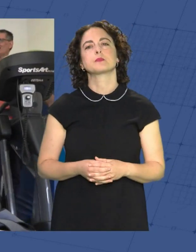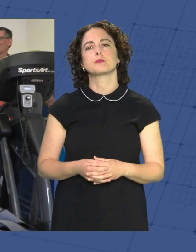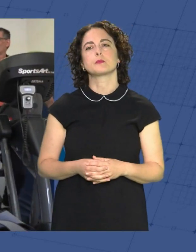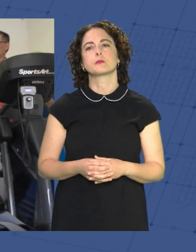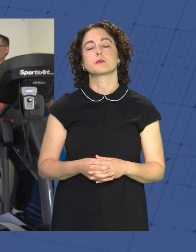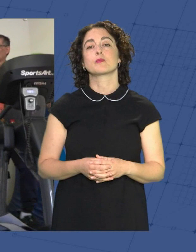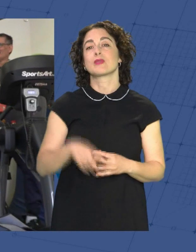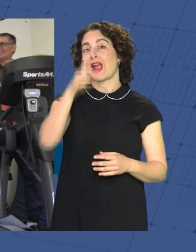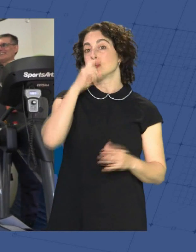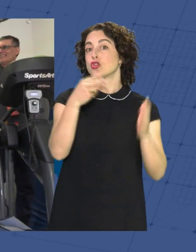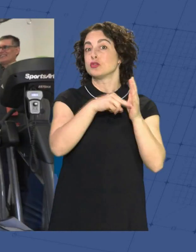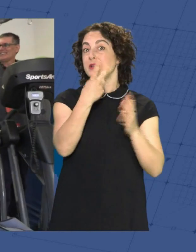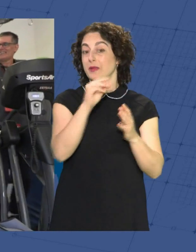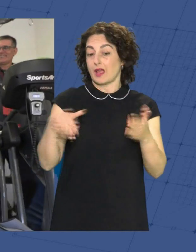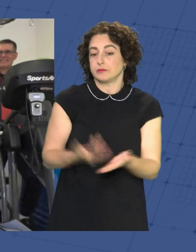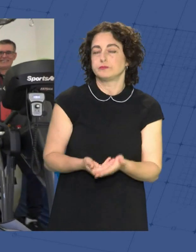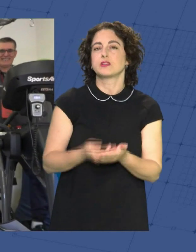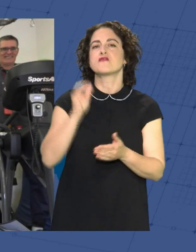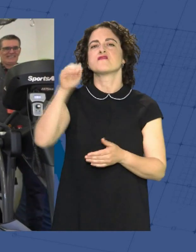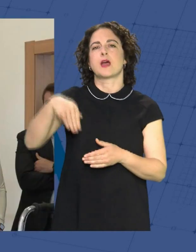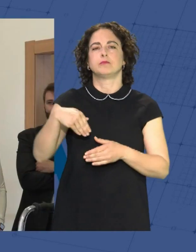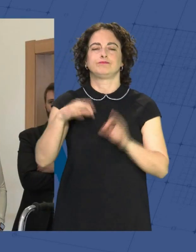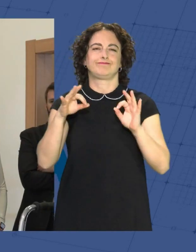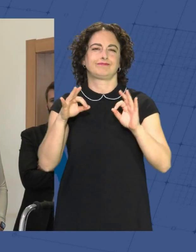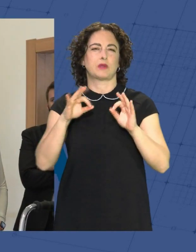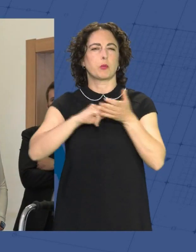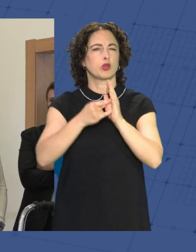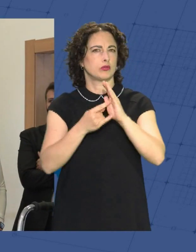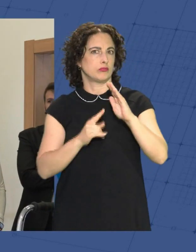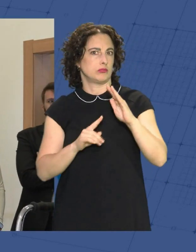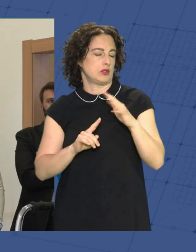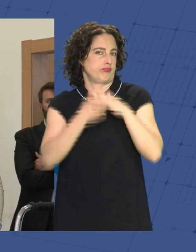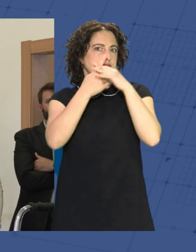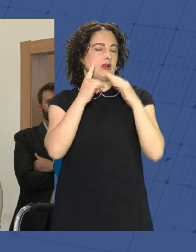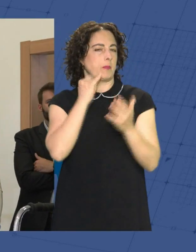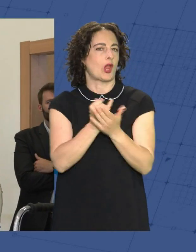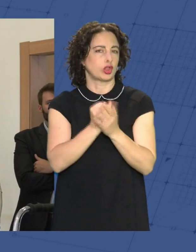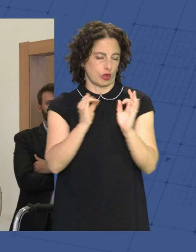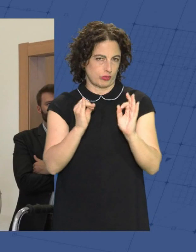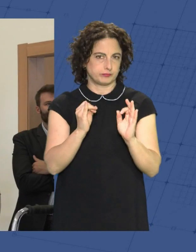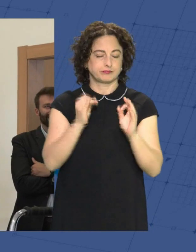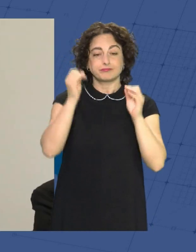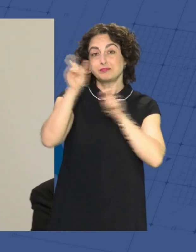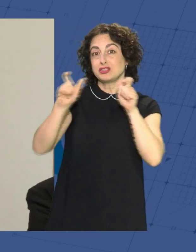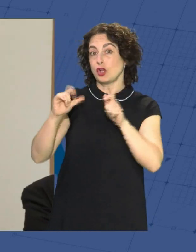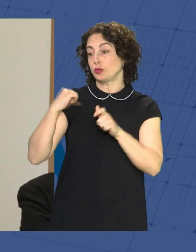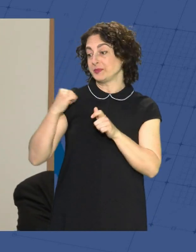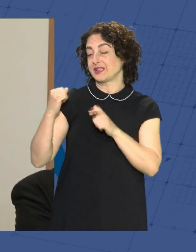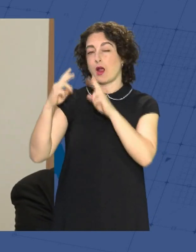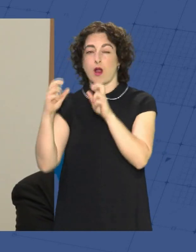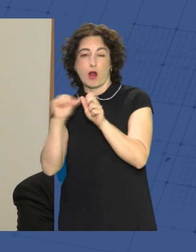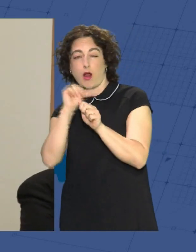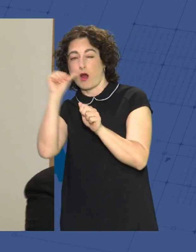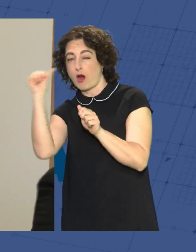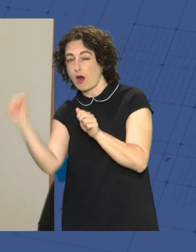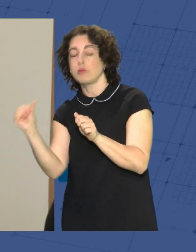Desde el año 2020, la FAM desarrolla un novedoso proyecto piloto de atención a personas que salen del hospital tras su largo ingreso,